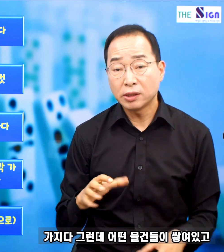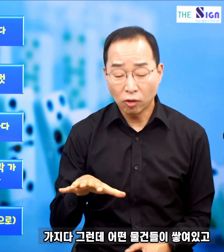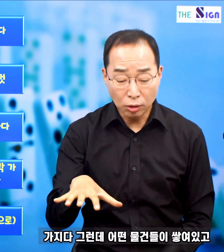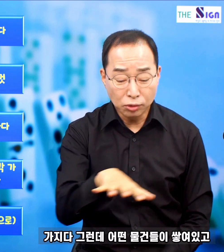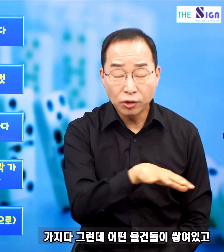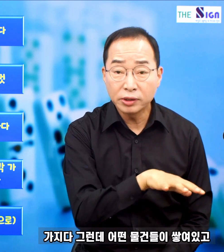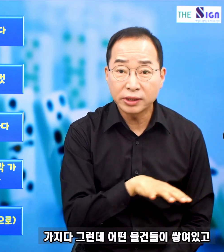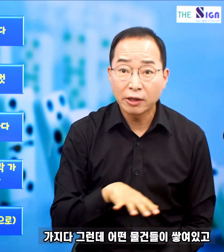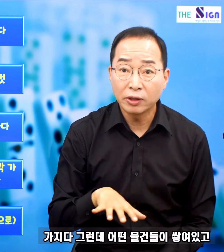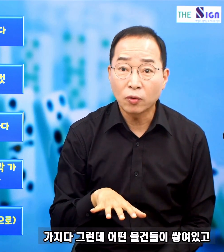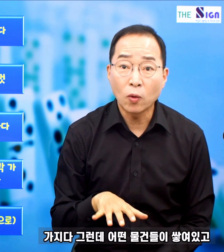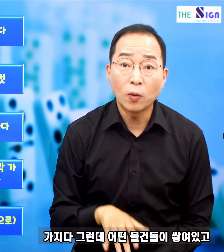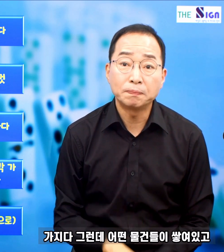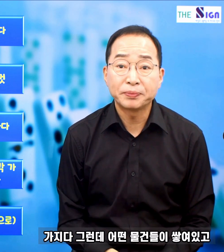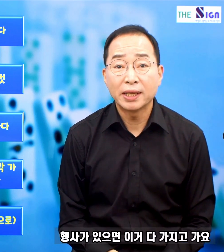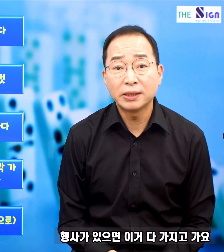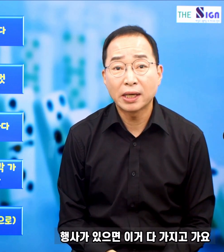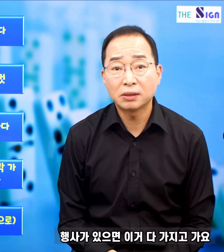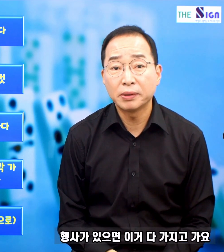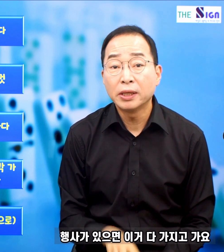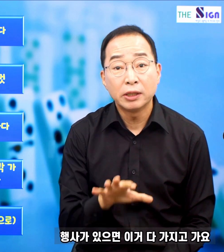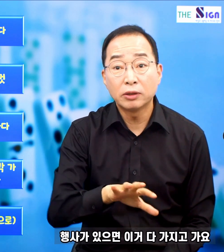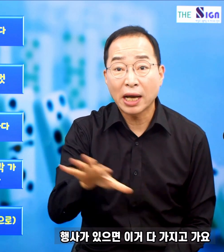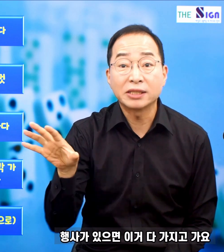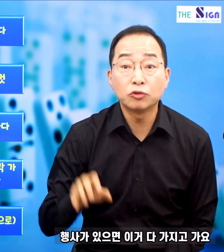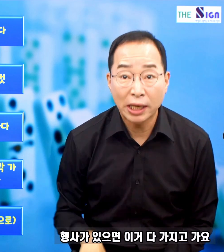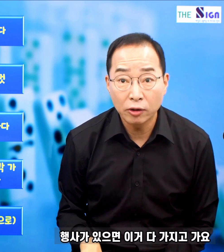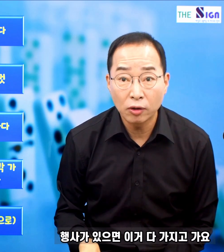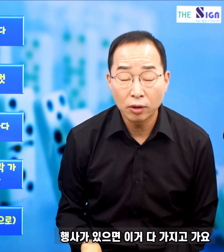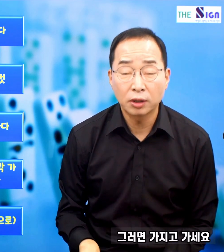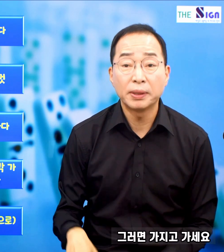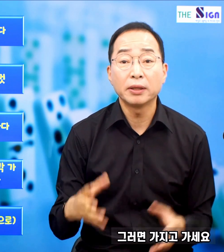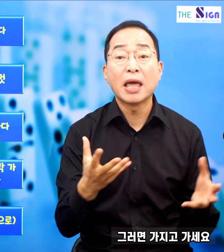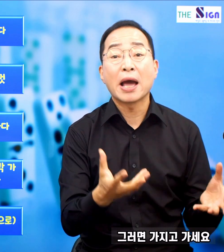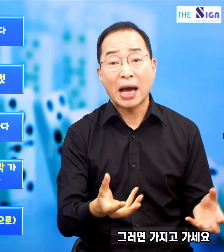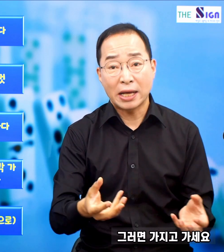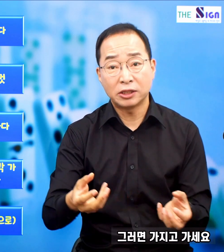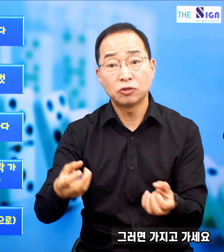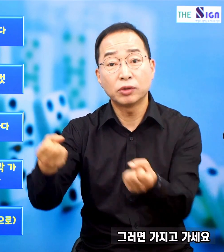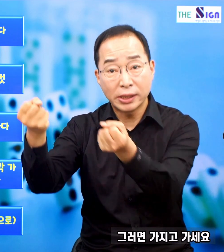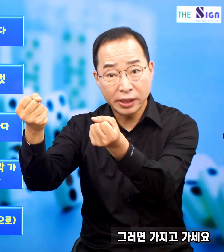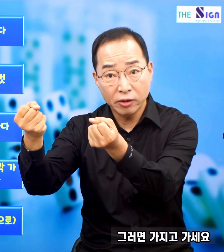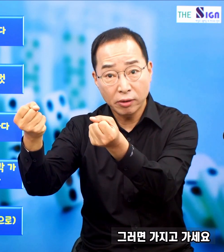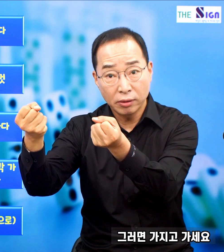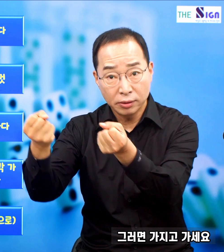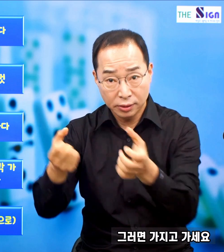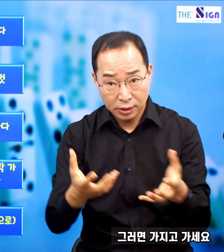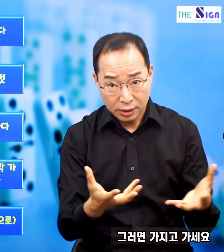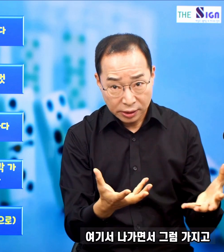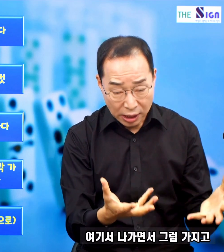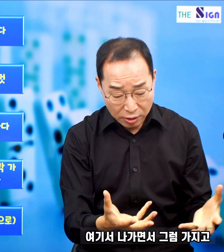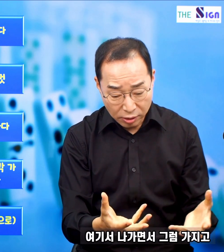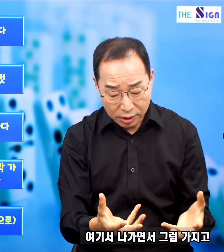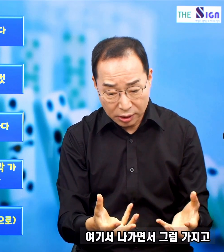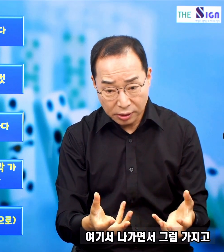어떤 물건들이 쌓여 있고 행사가 있으면 이거 다 가지고 가요. 그러면 가지고 가세요. 자,